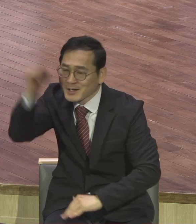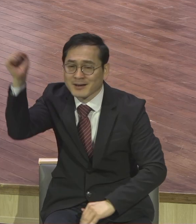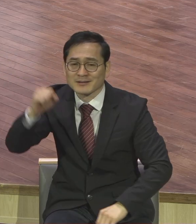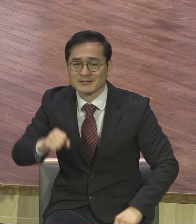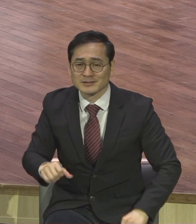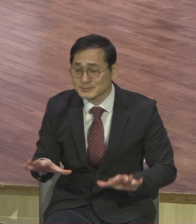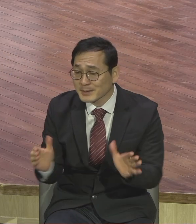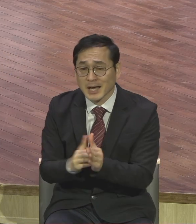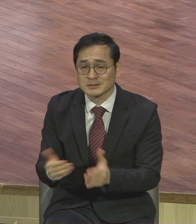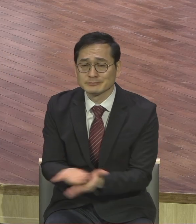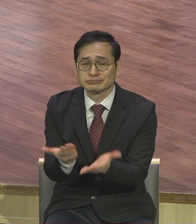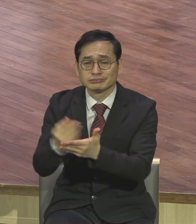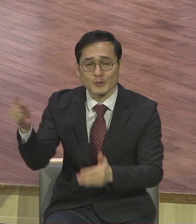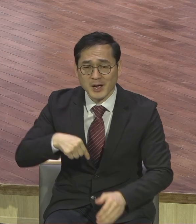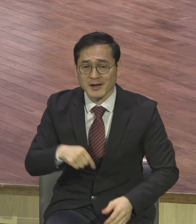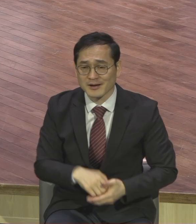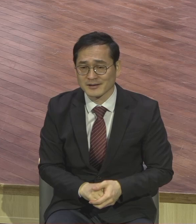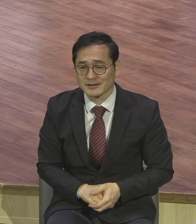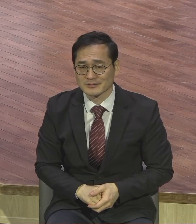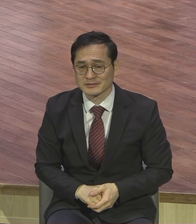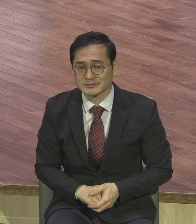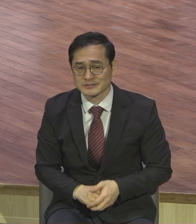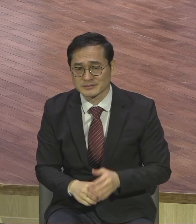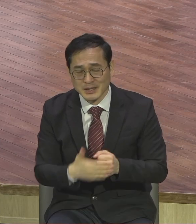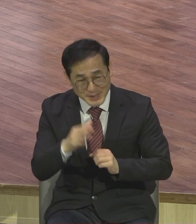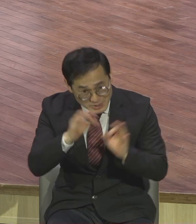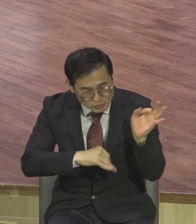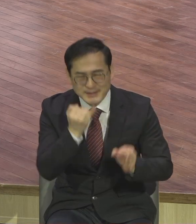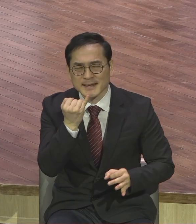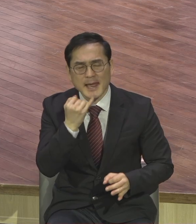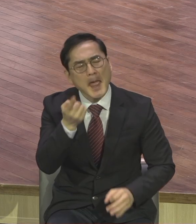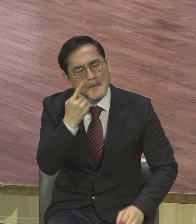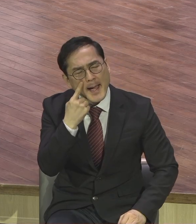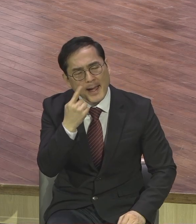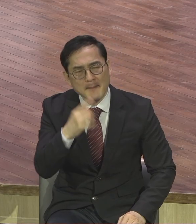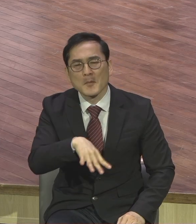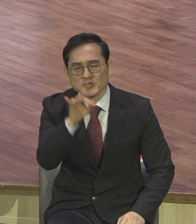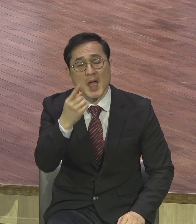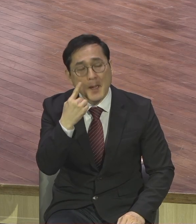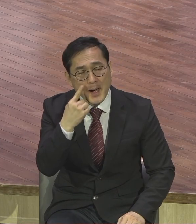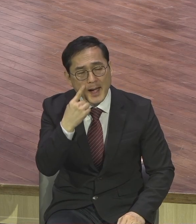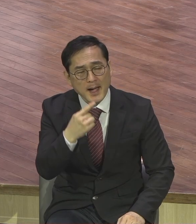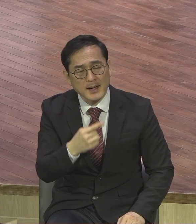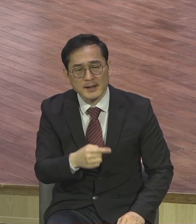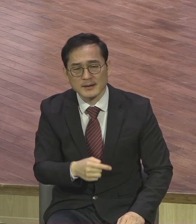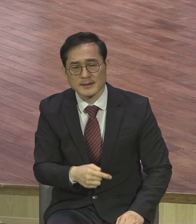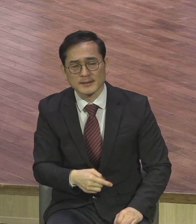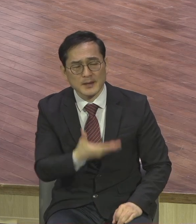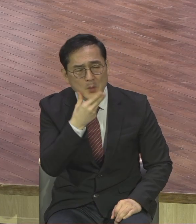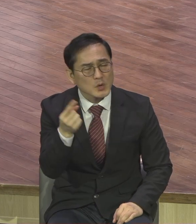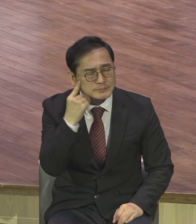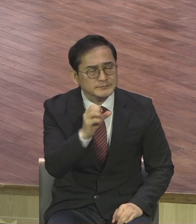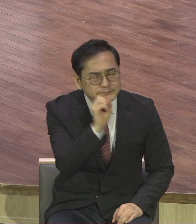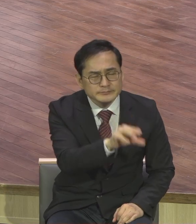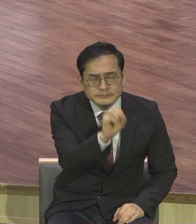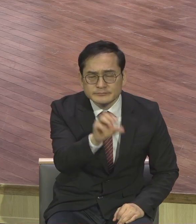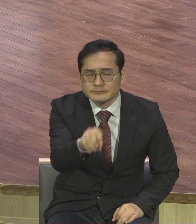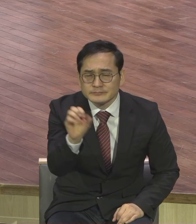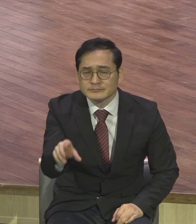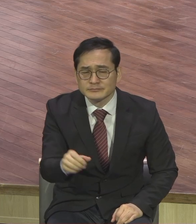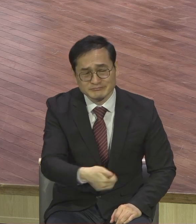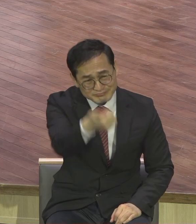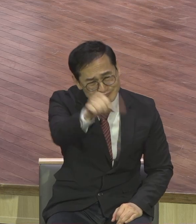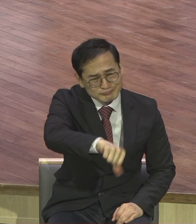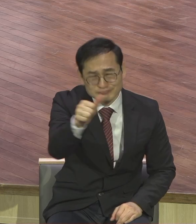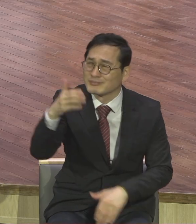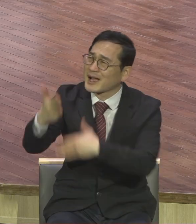일단 한번 해보세요. 일단 한번 달아보 해보세요. 일단 여러분이 한번 영접 한번 시켜보세요. 일단 입을 열어보세요. 그러면